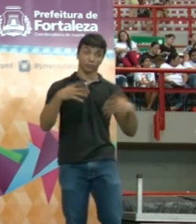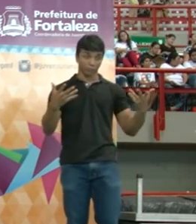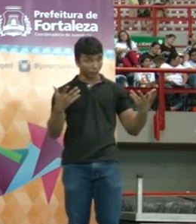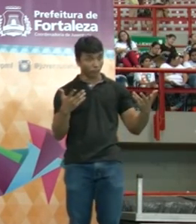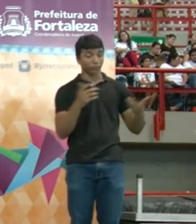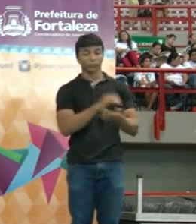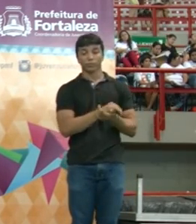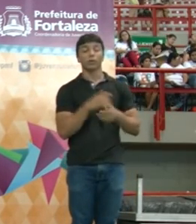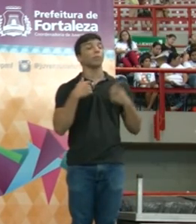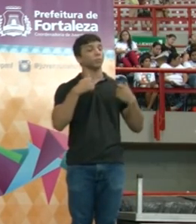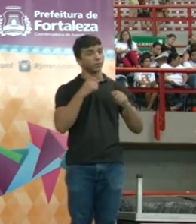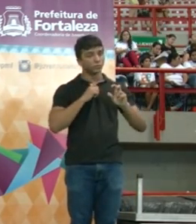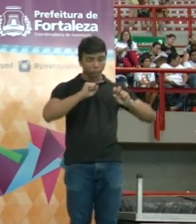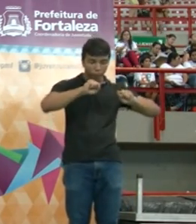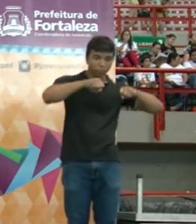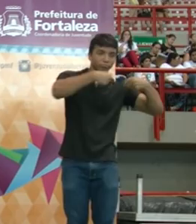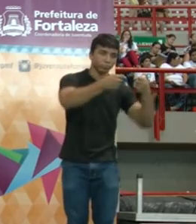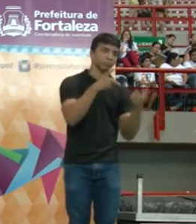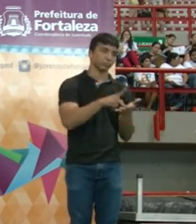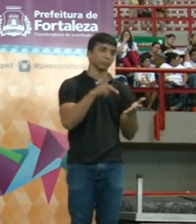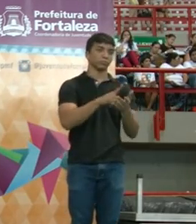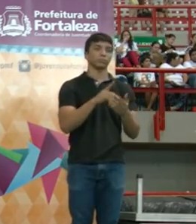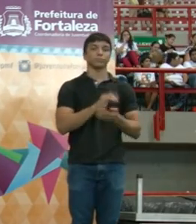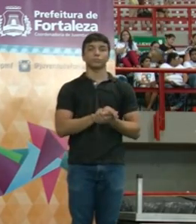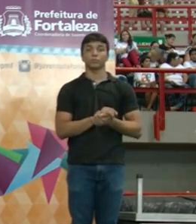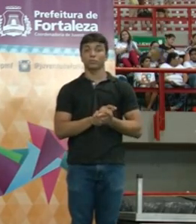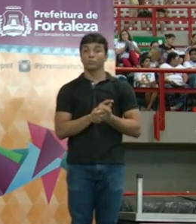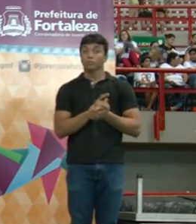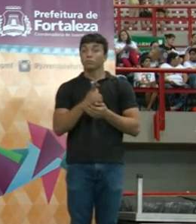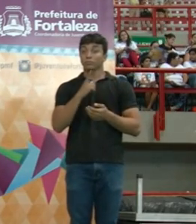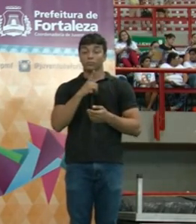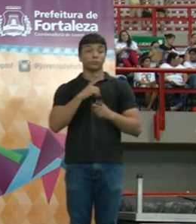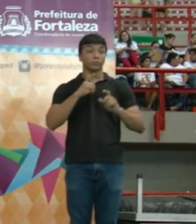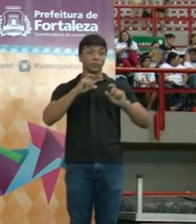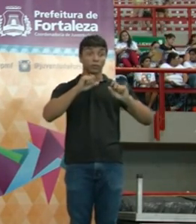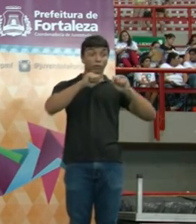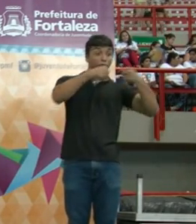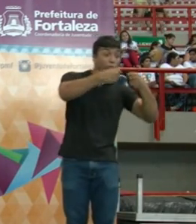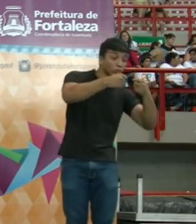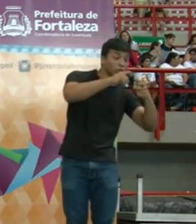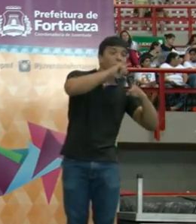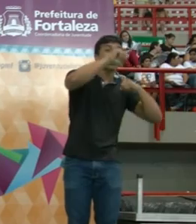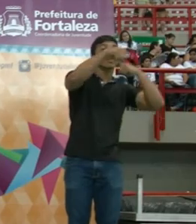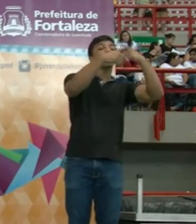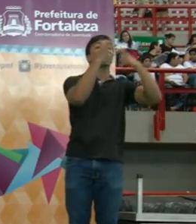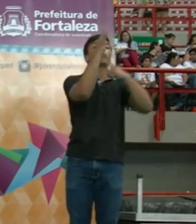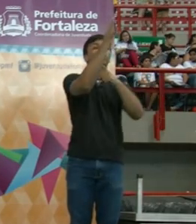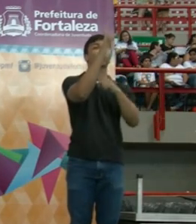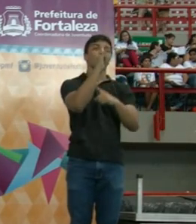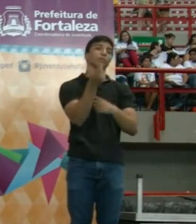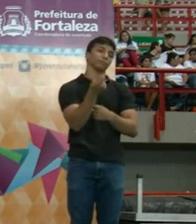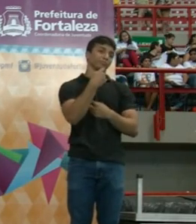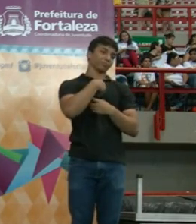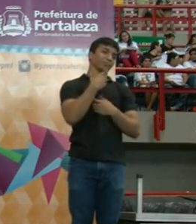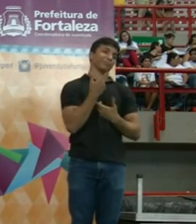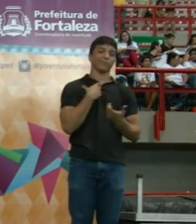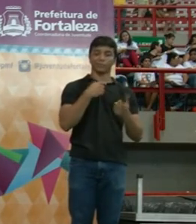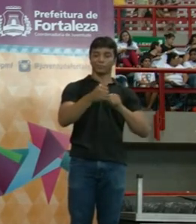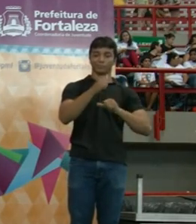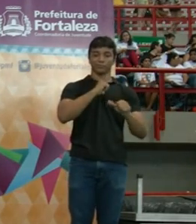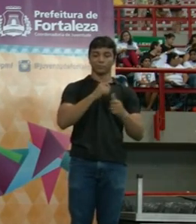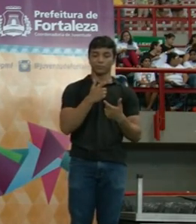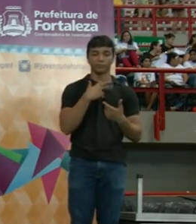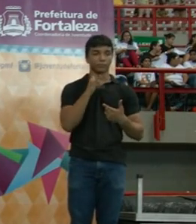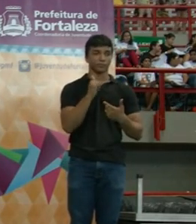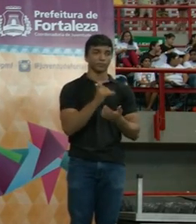gente tem que se esforçar. E o esforço sempre será depois recompensado. Então eu coloquei aí embaixo